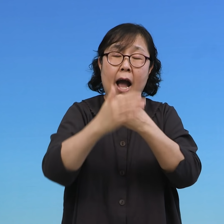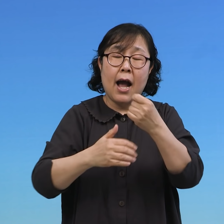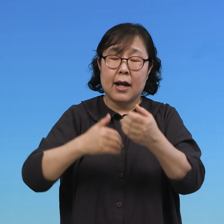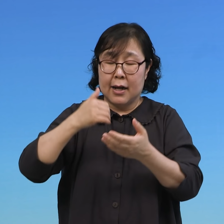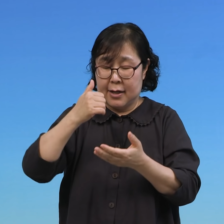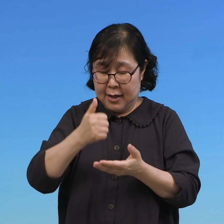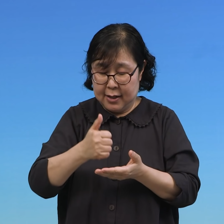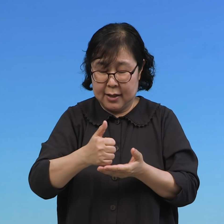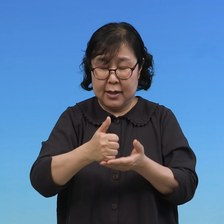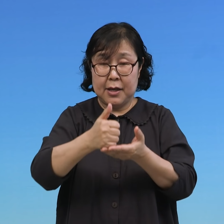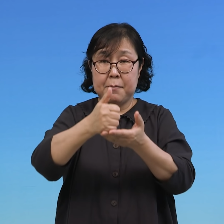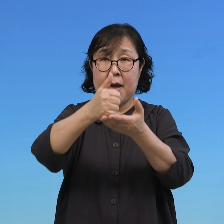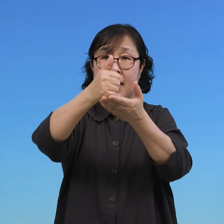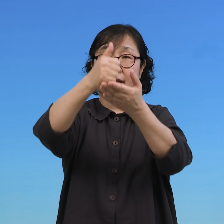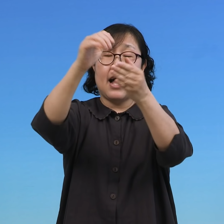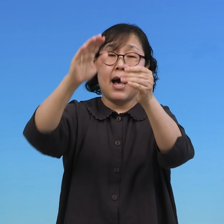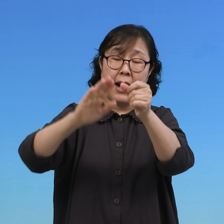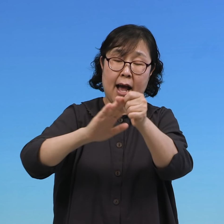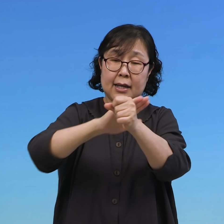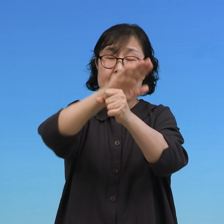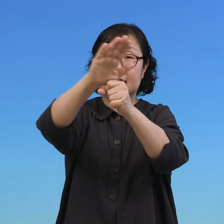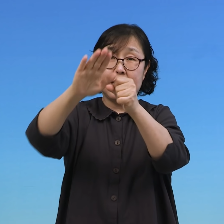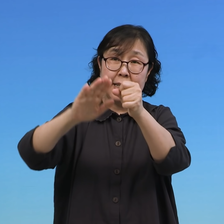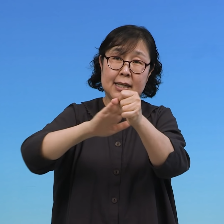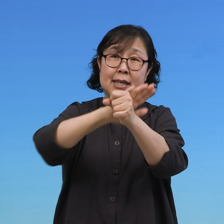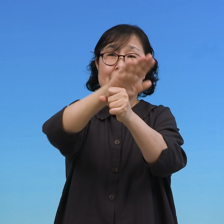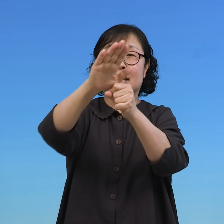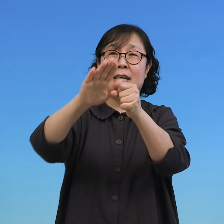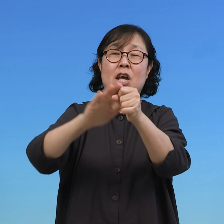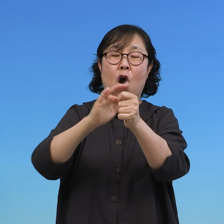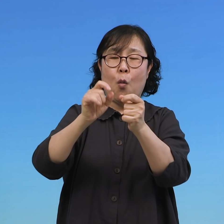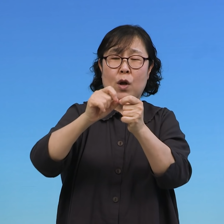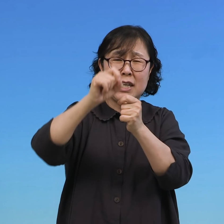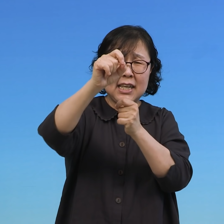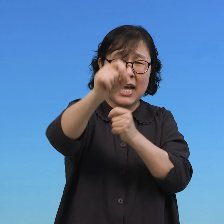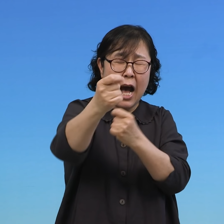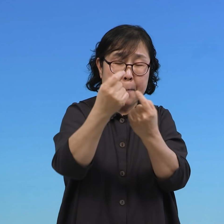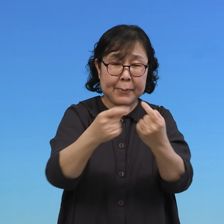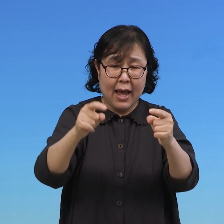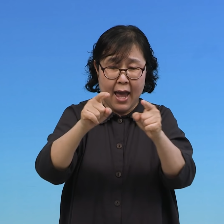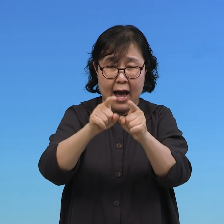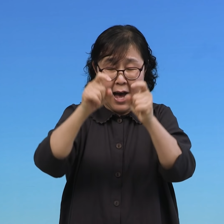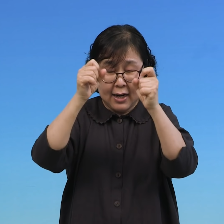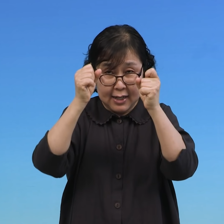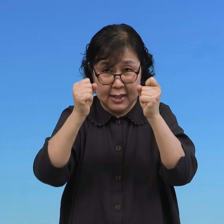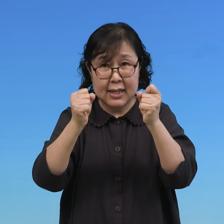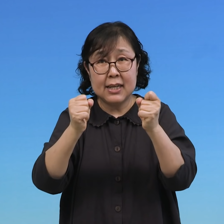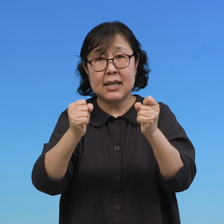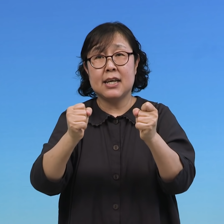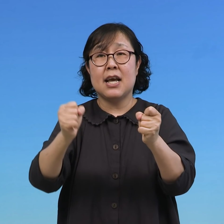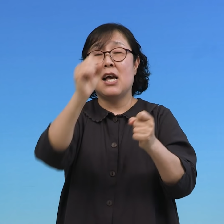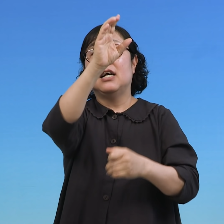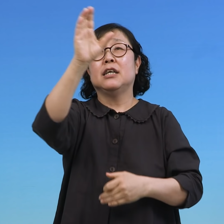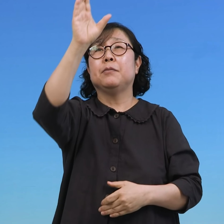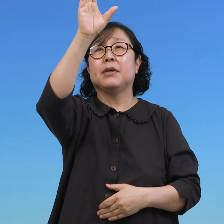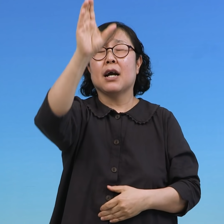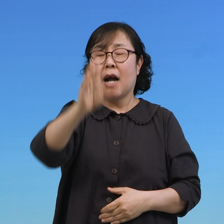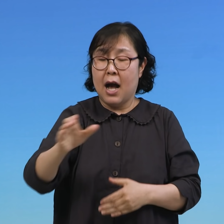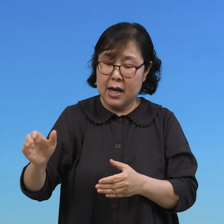영원히 함께하리 하나님의 사랑이 영원히